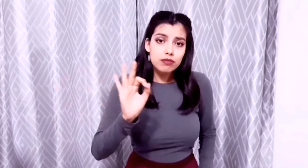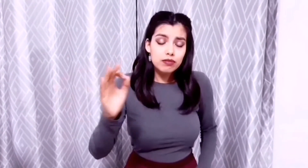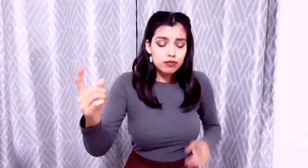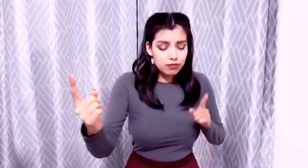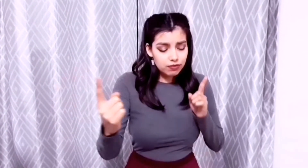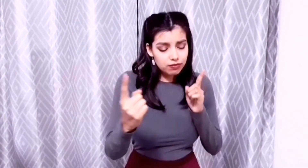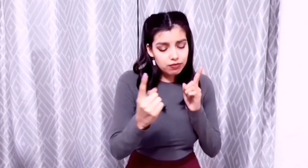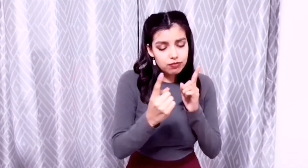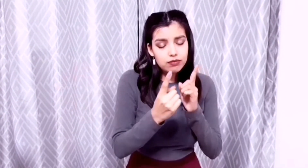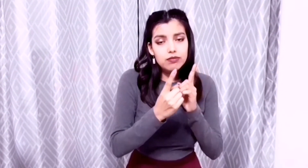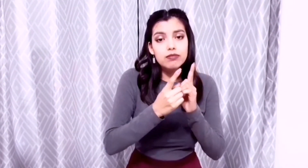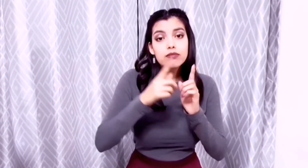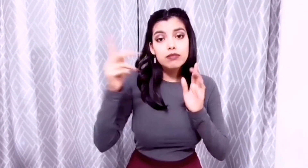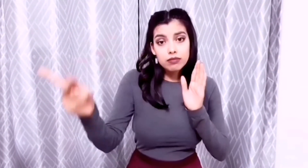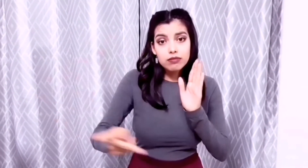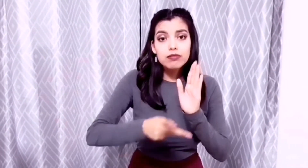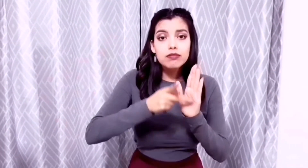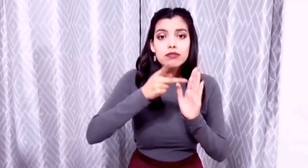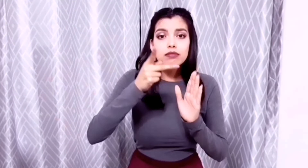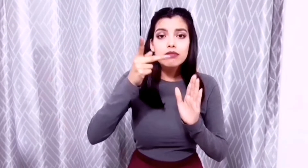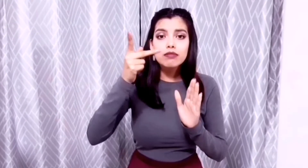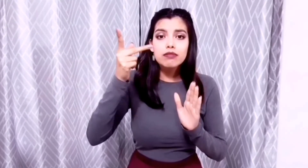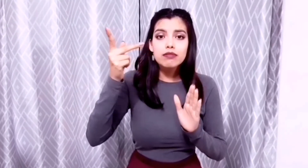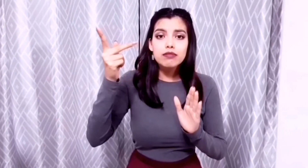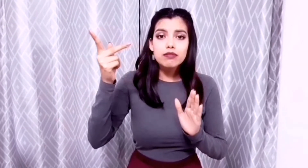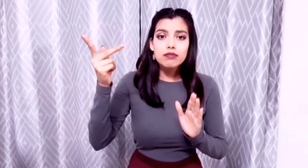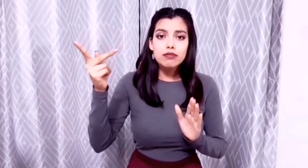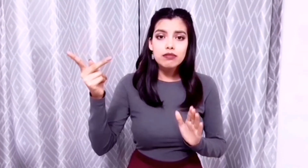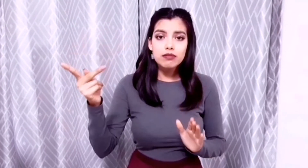de encontrarnos otra vez.